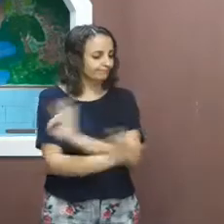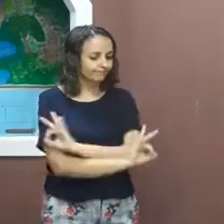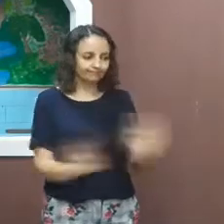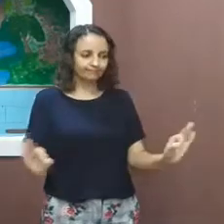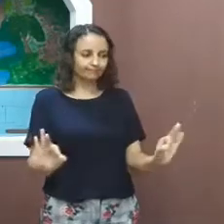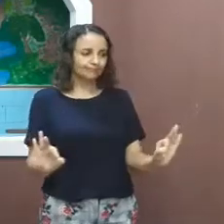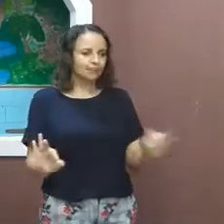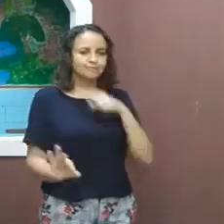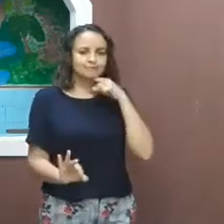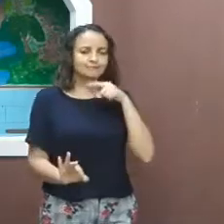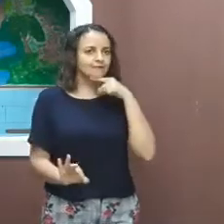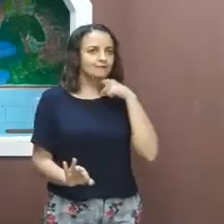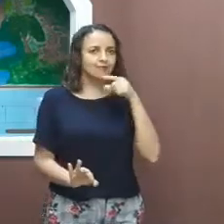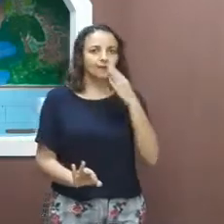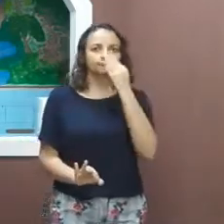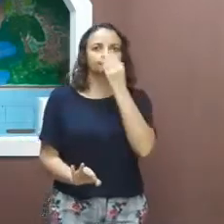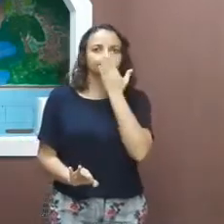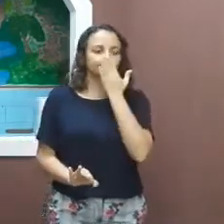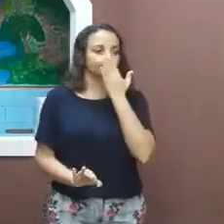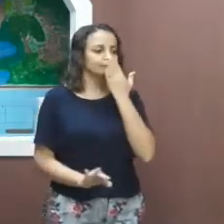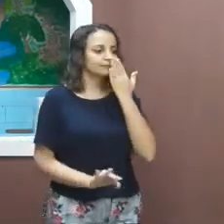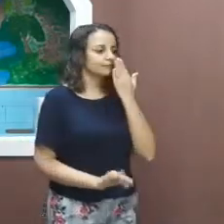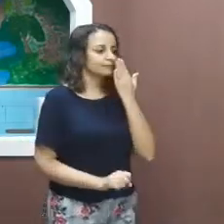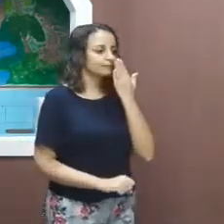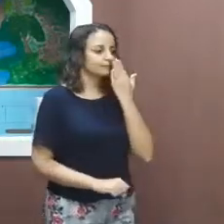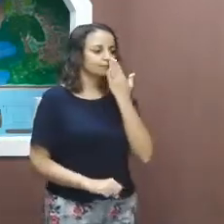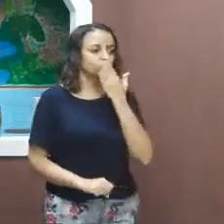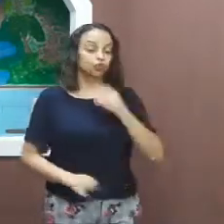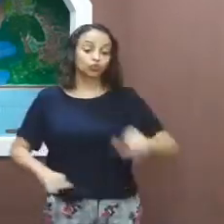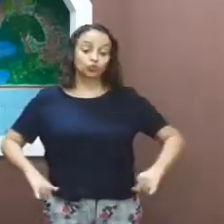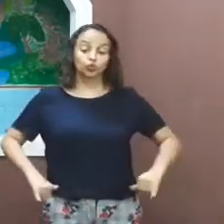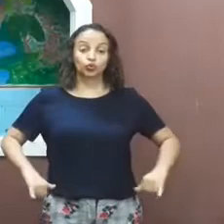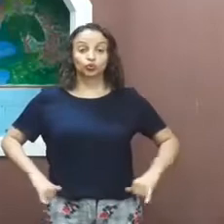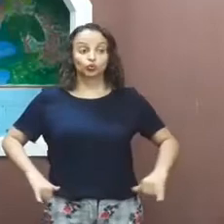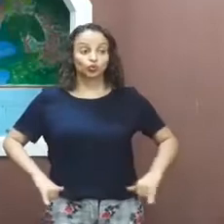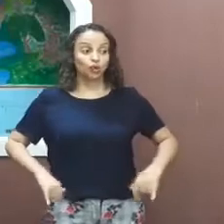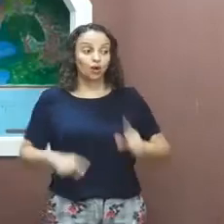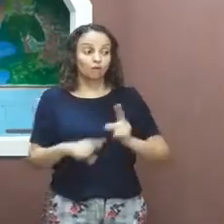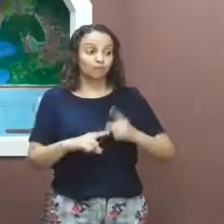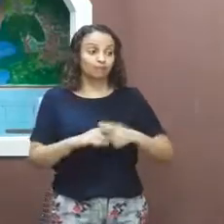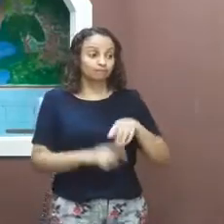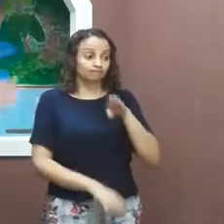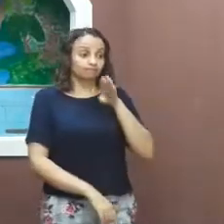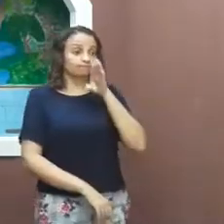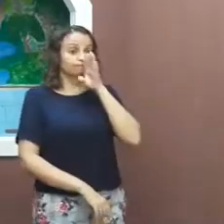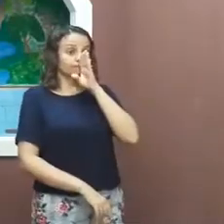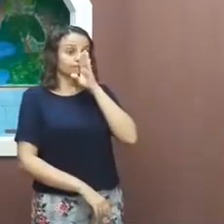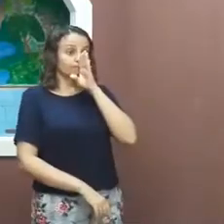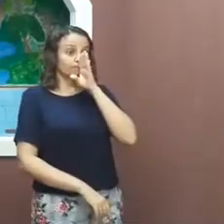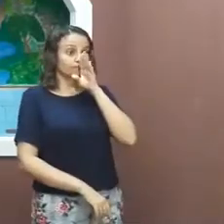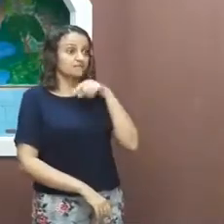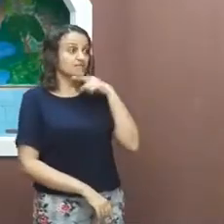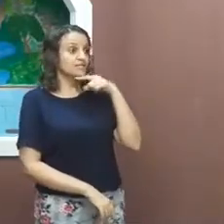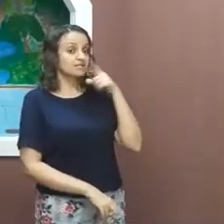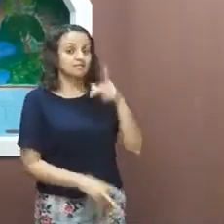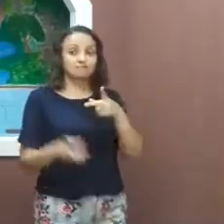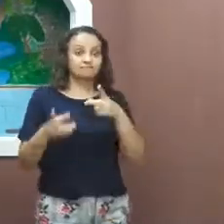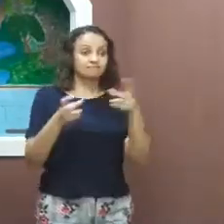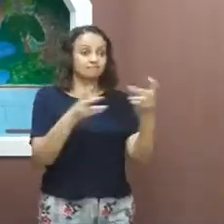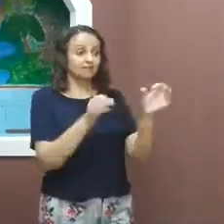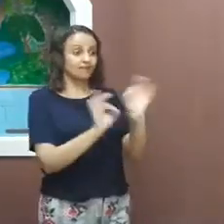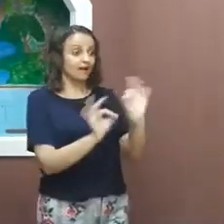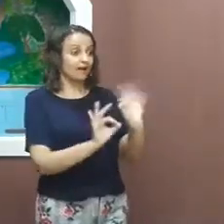com o professor, nem com os colegas. E aí, coitado, ele sofre porque ele não faz barulho, ele não dá trabalho para ninguém, o